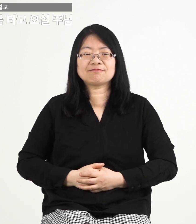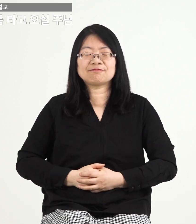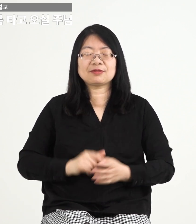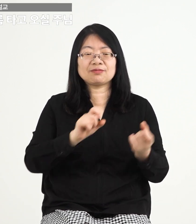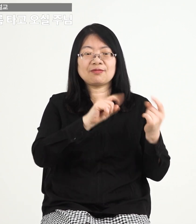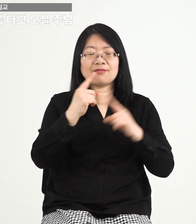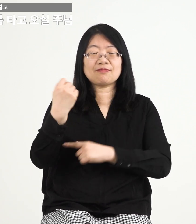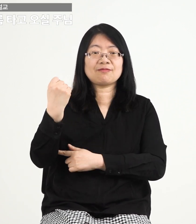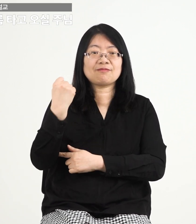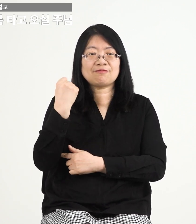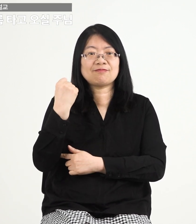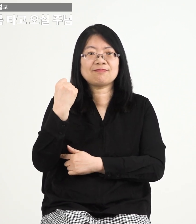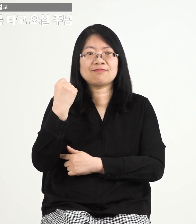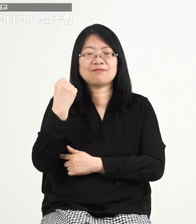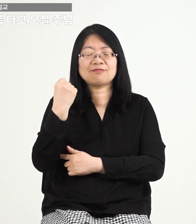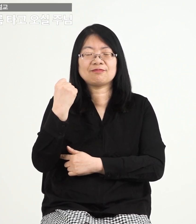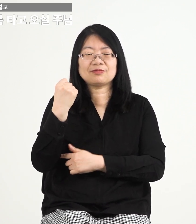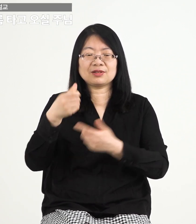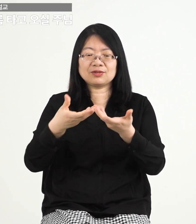회복력과